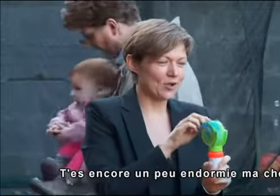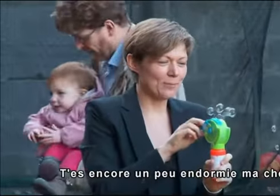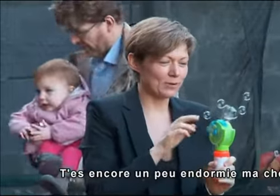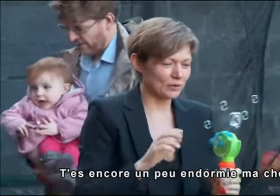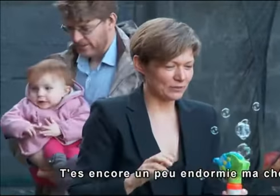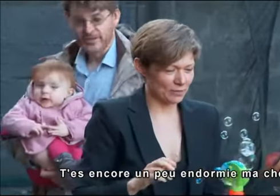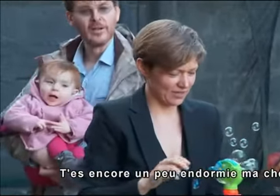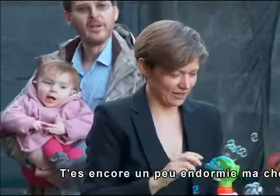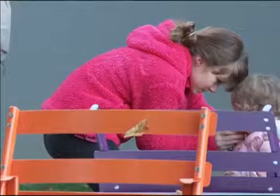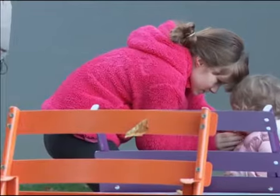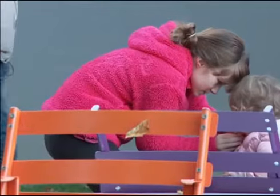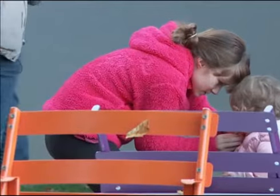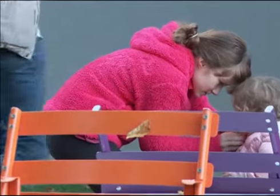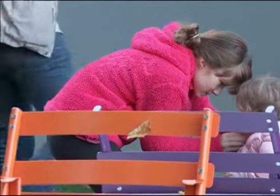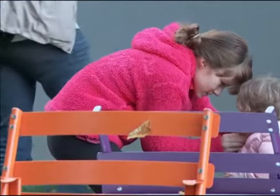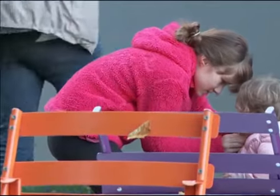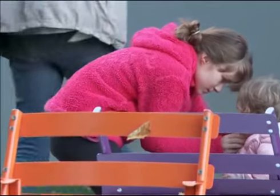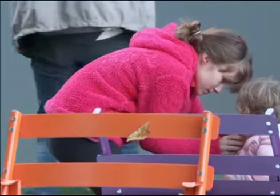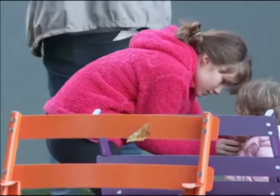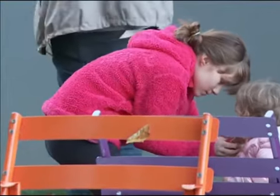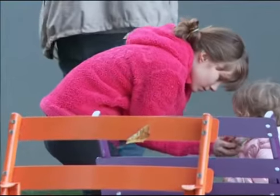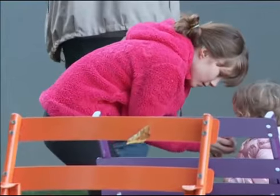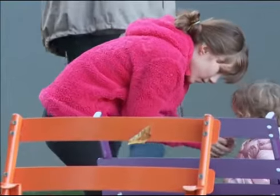T'es encore un peu endormie, toi, ma chérie.